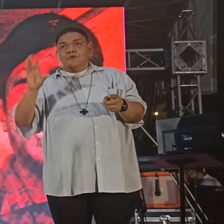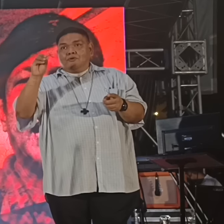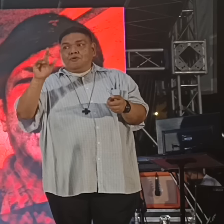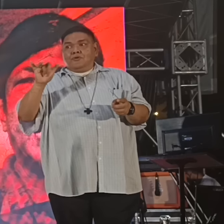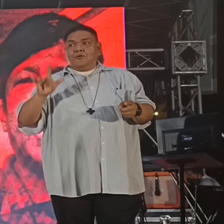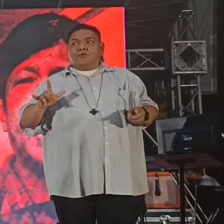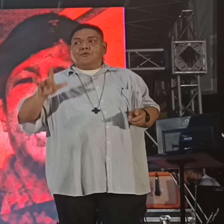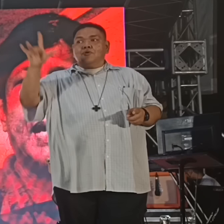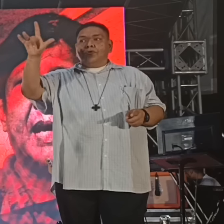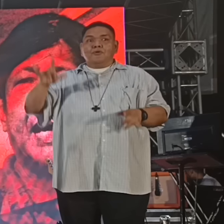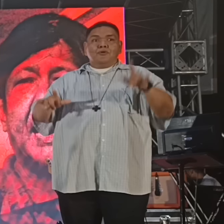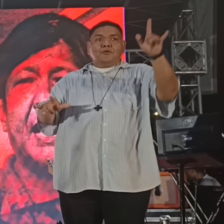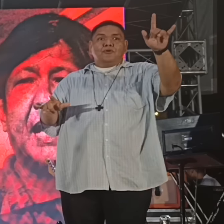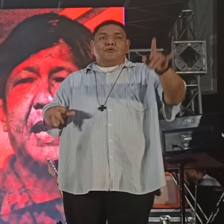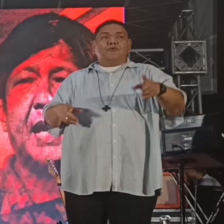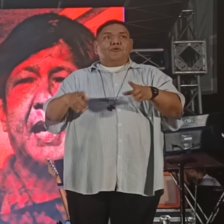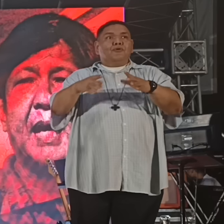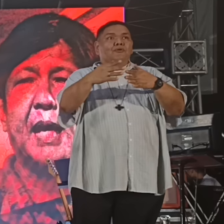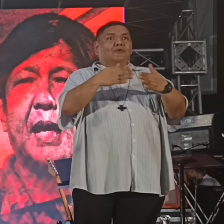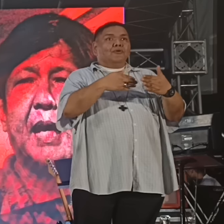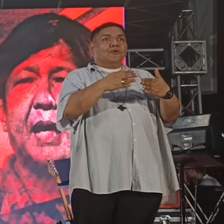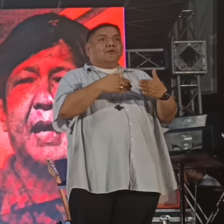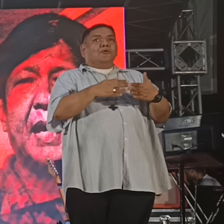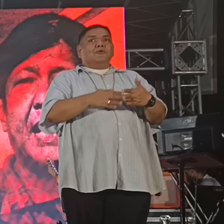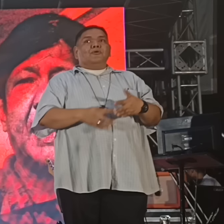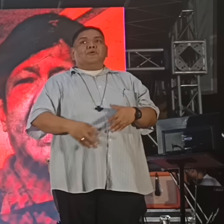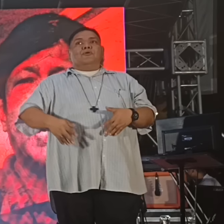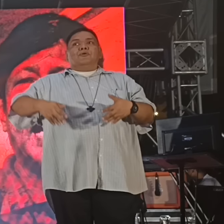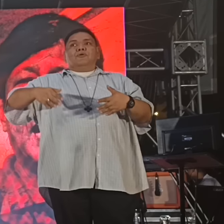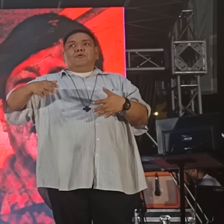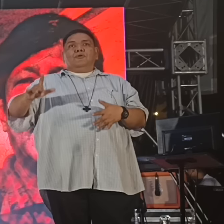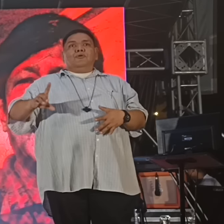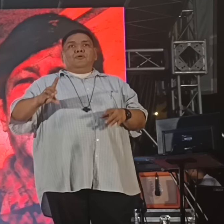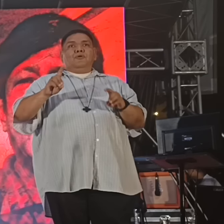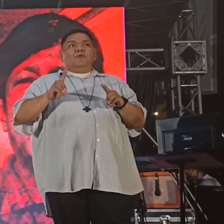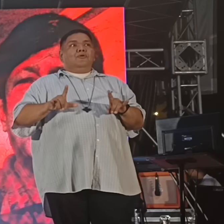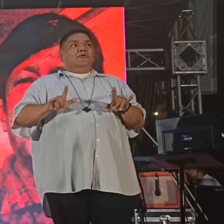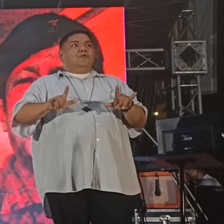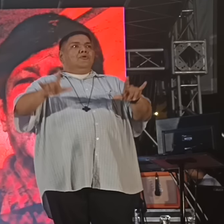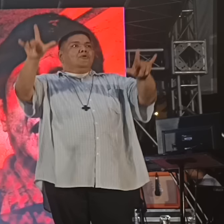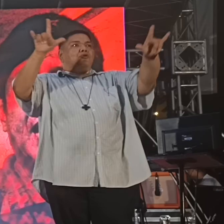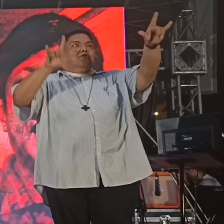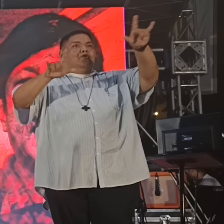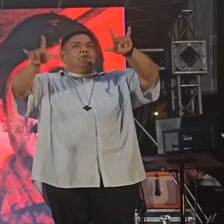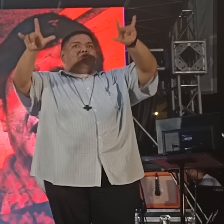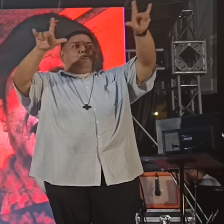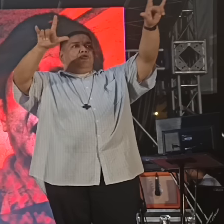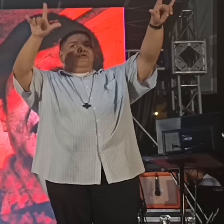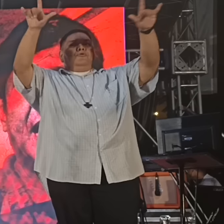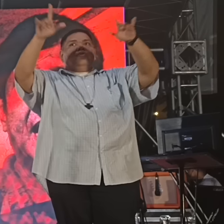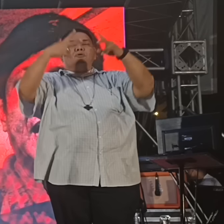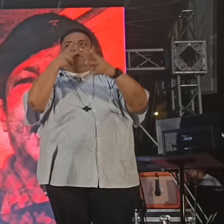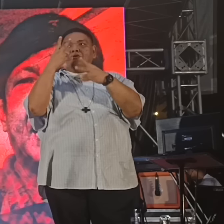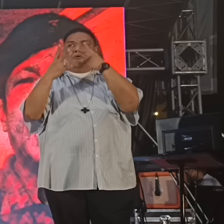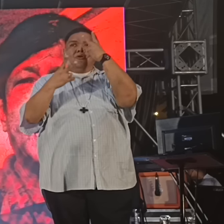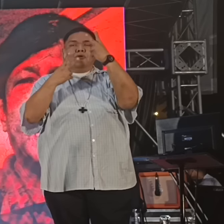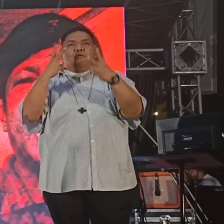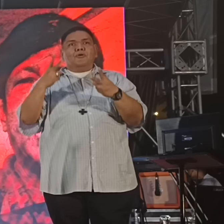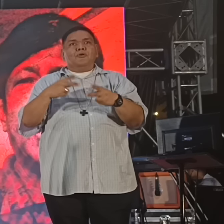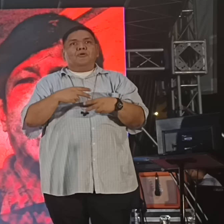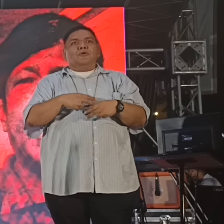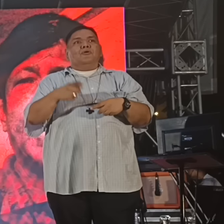OFW, isang seafarer. On behalf of all the seafarer and all OFW around the world, nakikita po nila